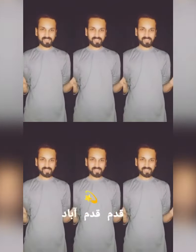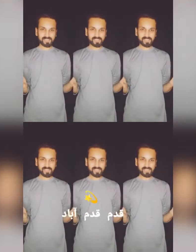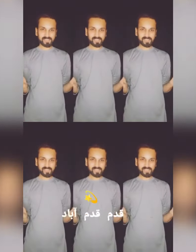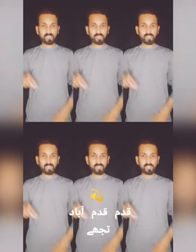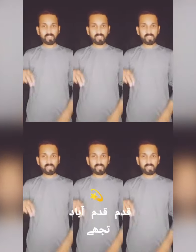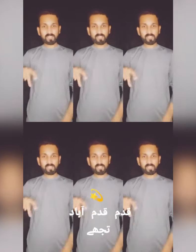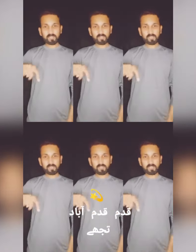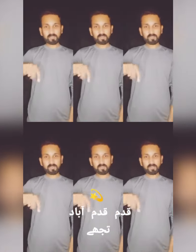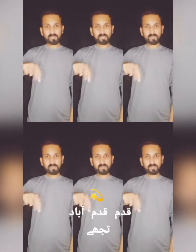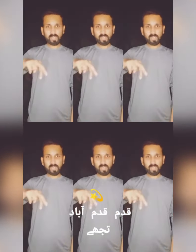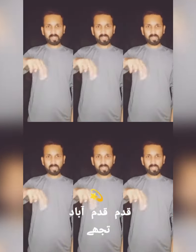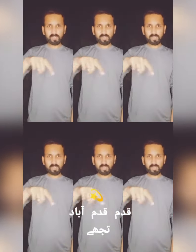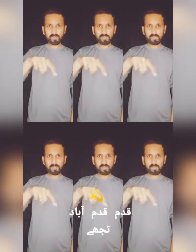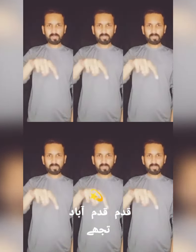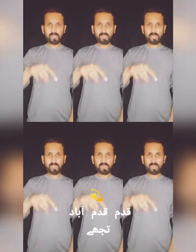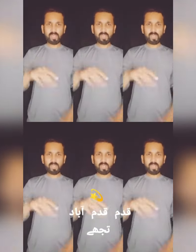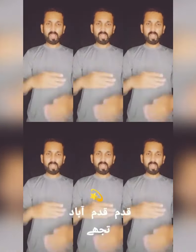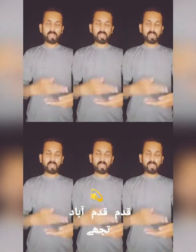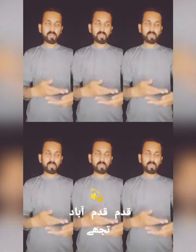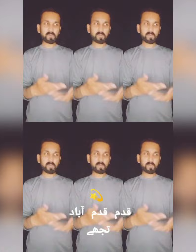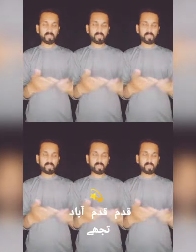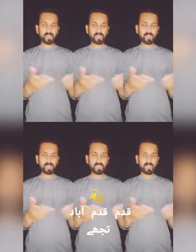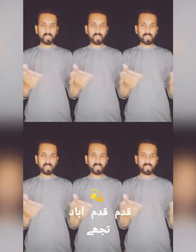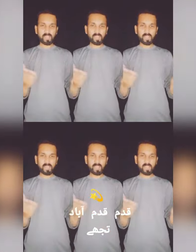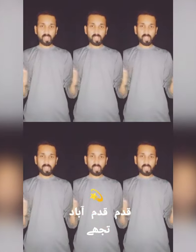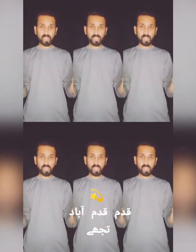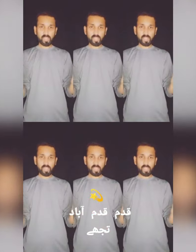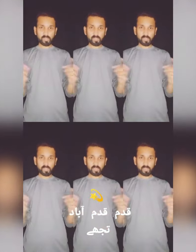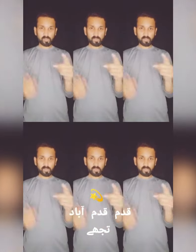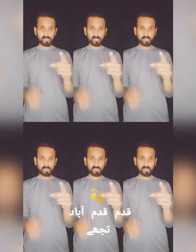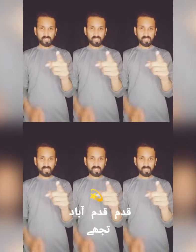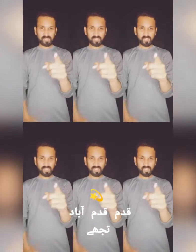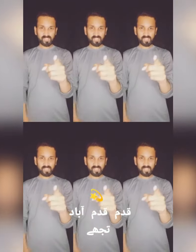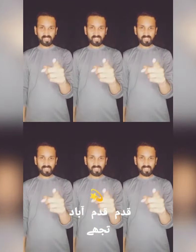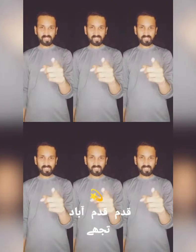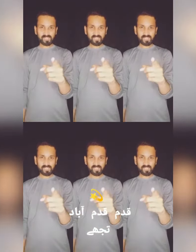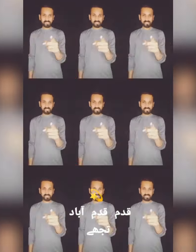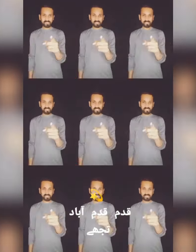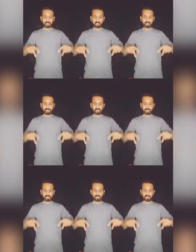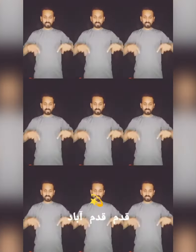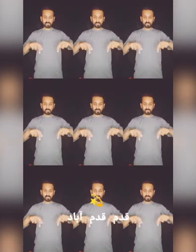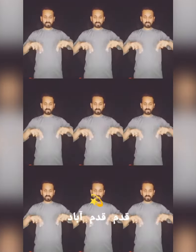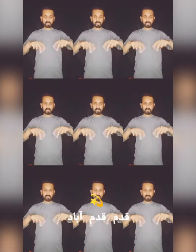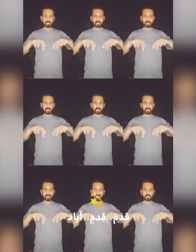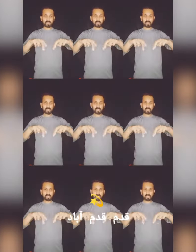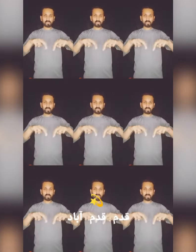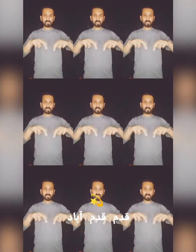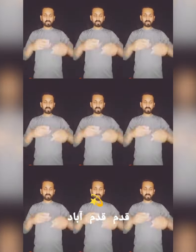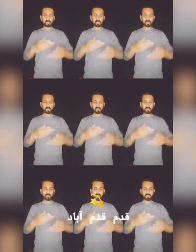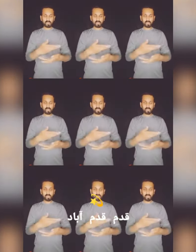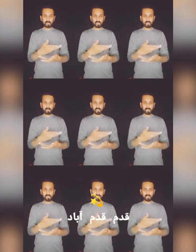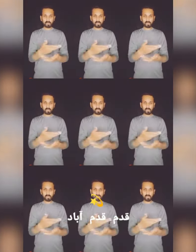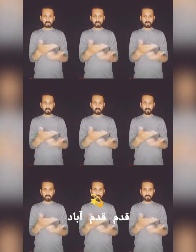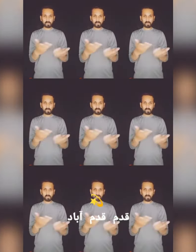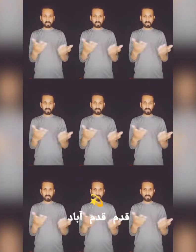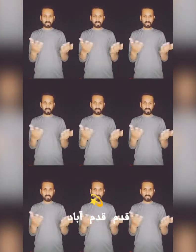आबाद, कदम कदम आबाद तुझे, कदम कदम